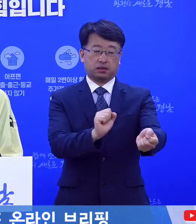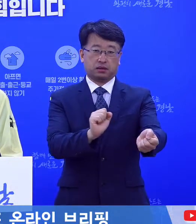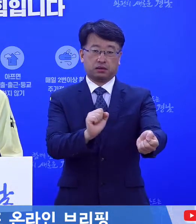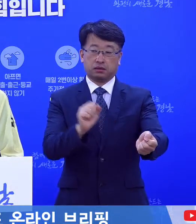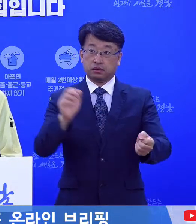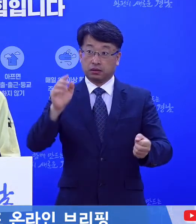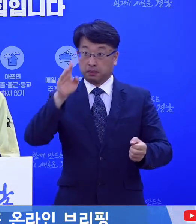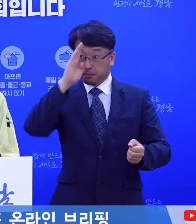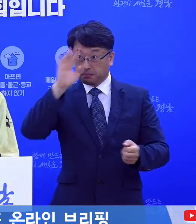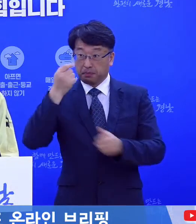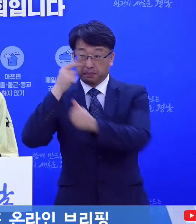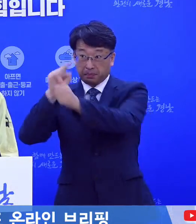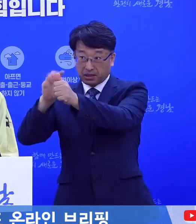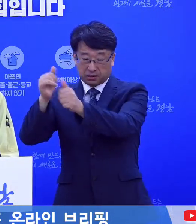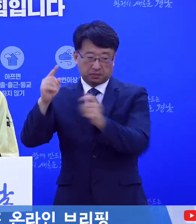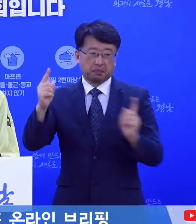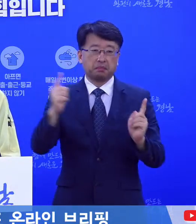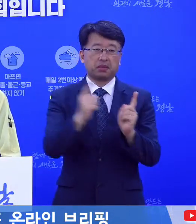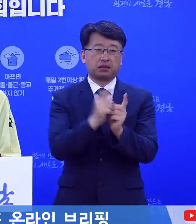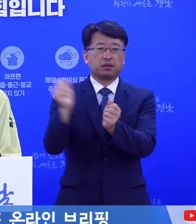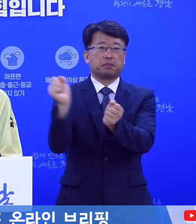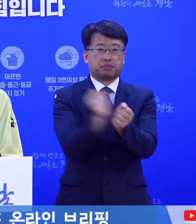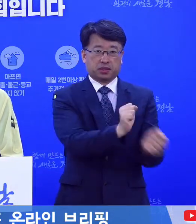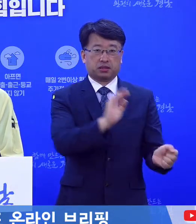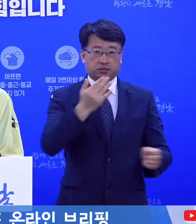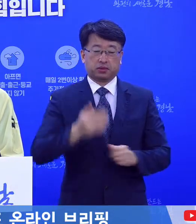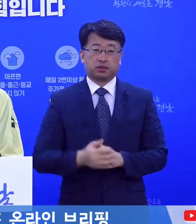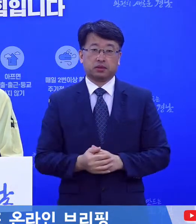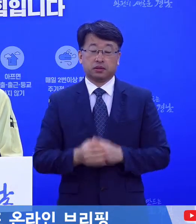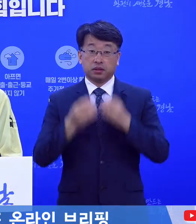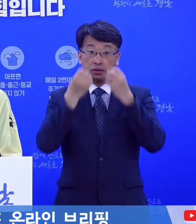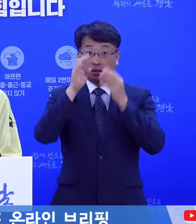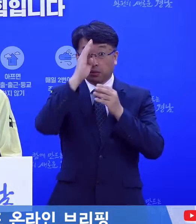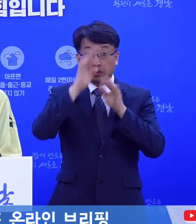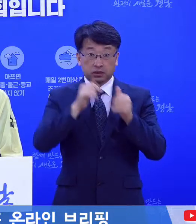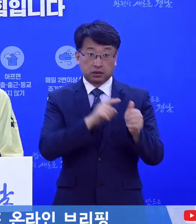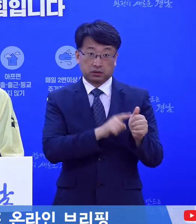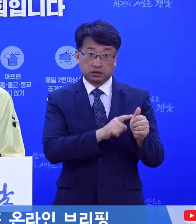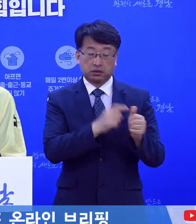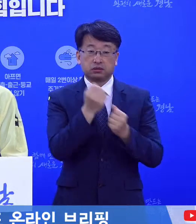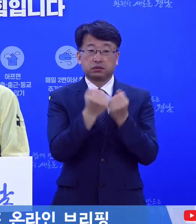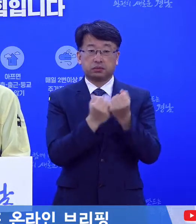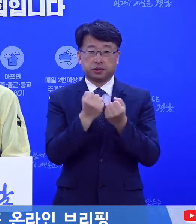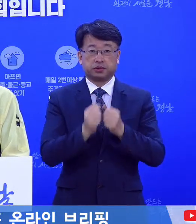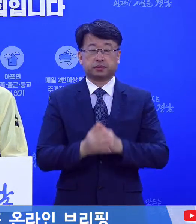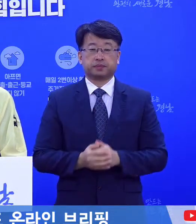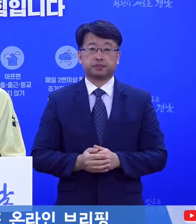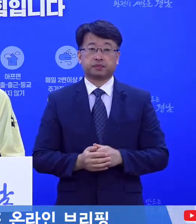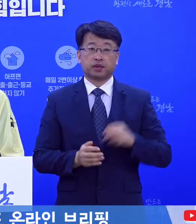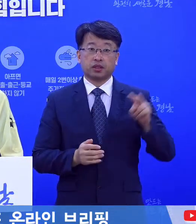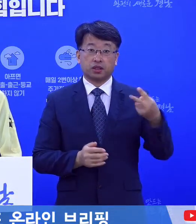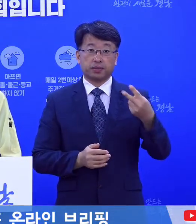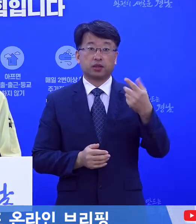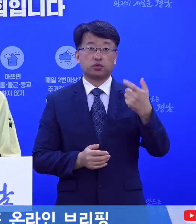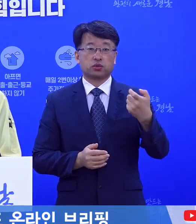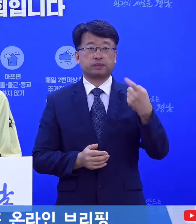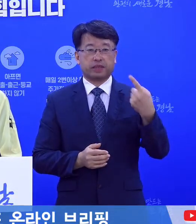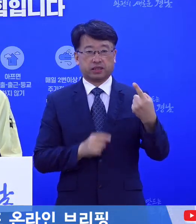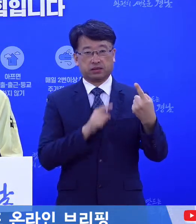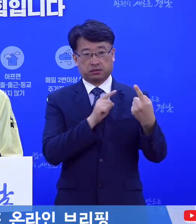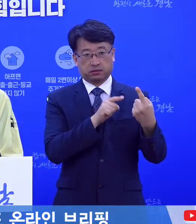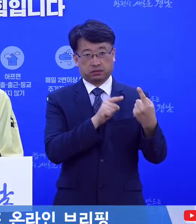확진자의 접촉자입니다. 신규 확진자에 대해 말씀드리겠습니다. 경남